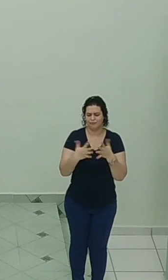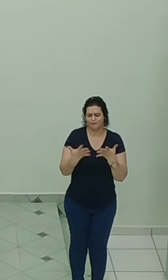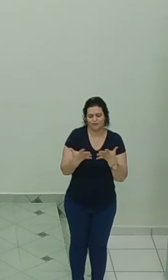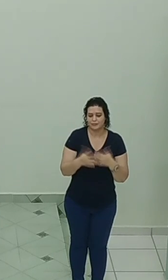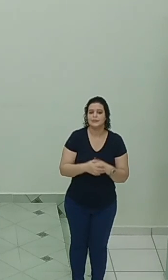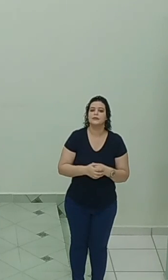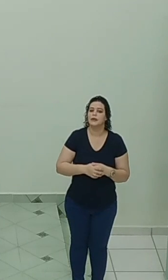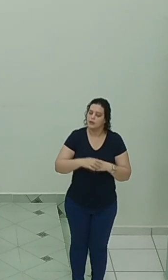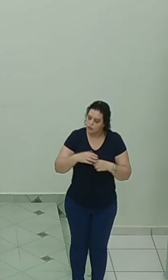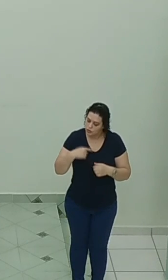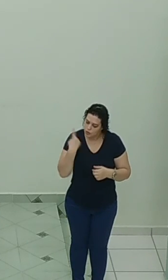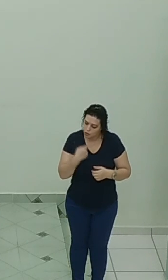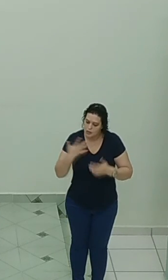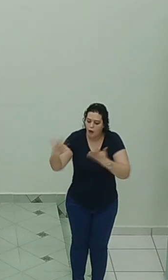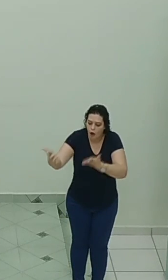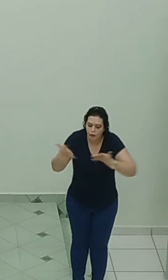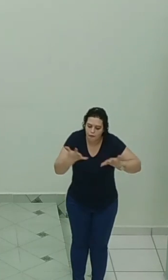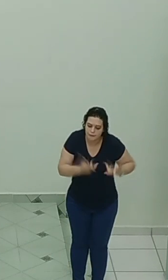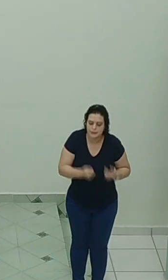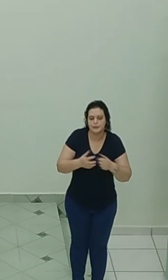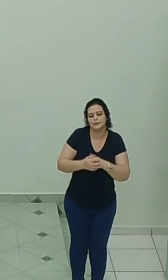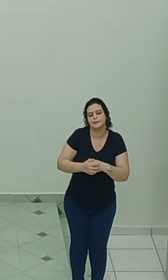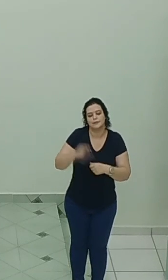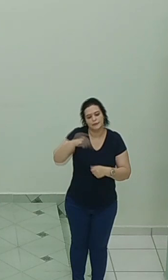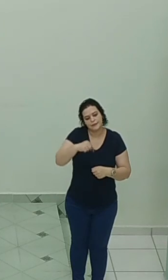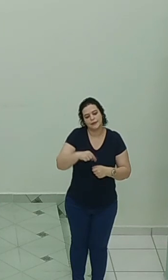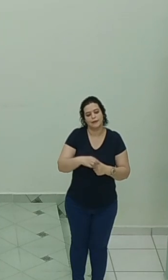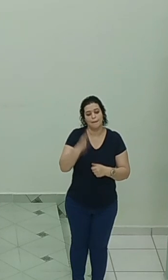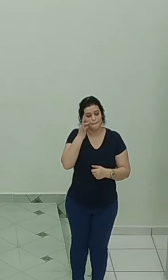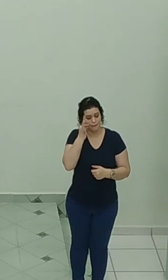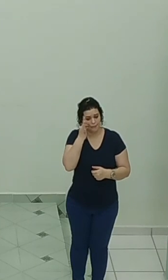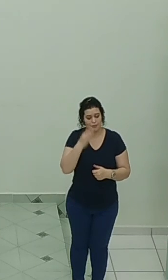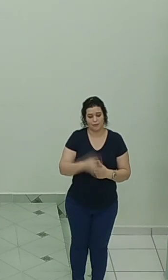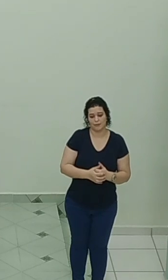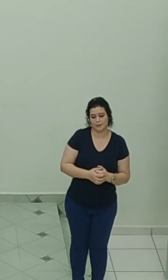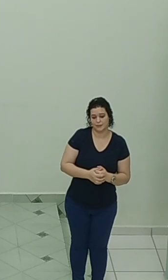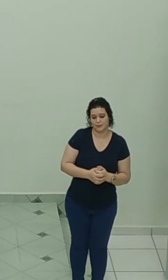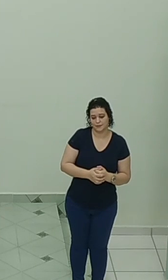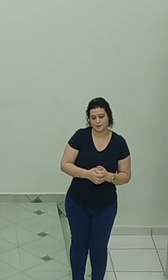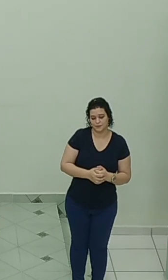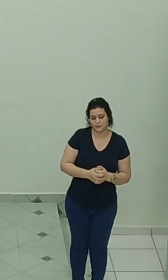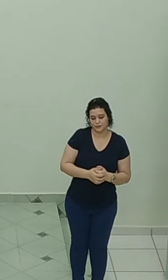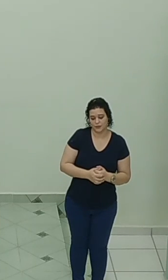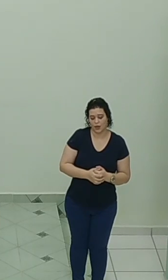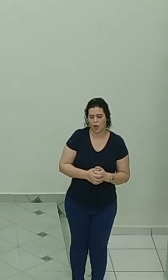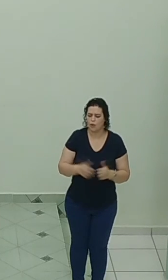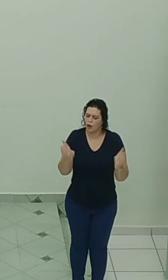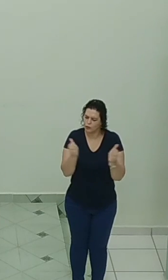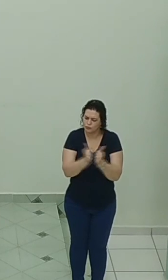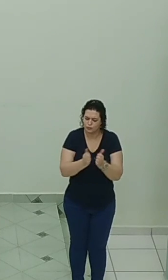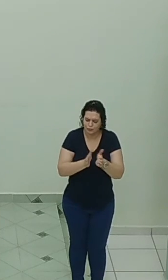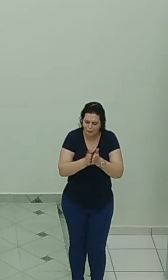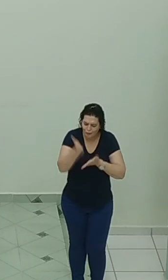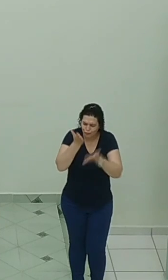está convidado a vir aqui pessoalmente para estar conosco, para juntos adorarmos ao nosso